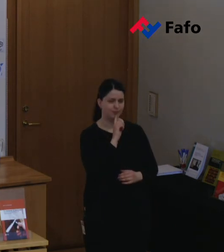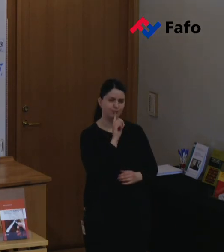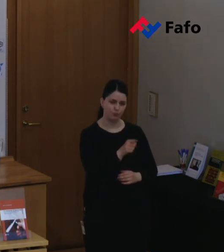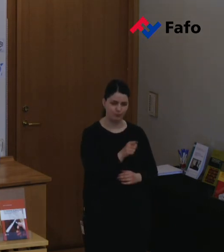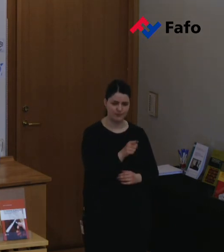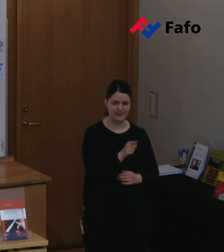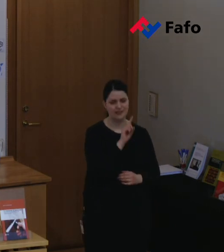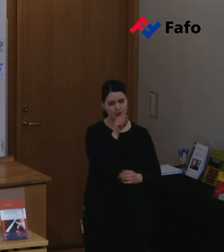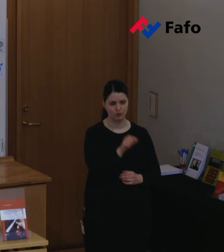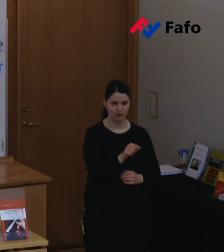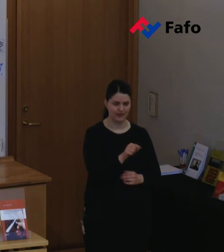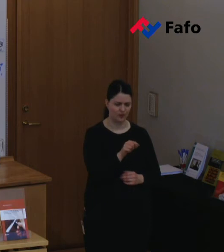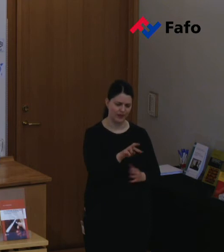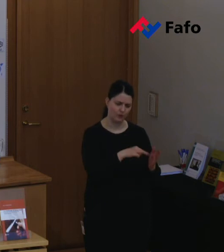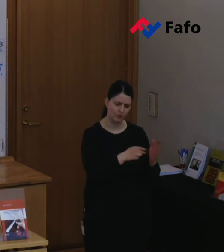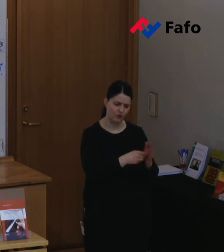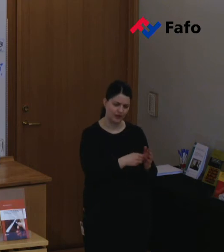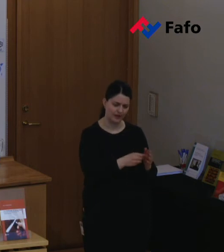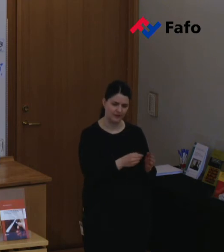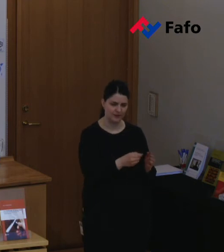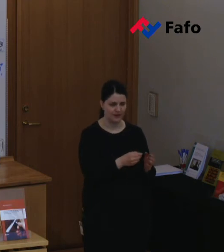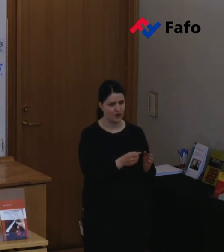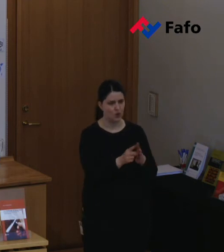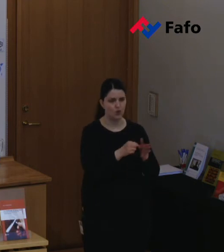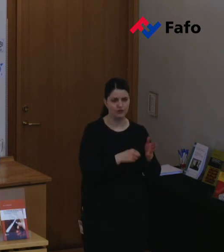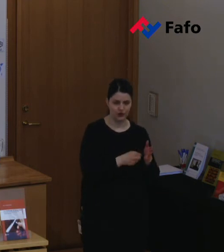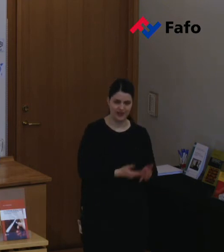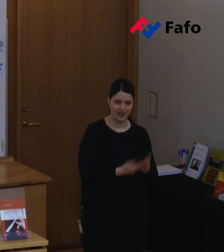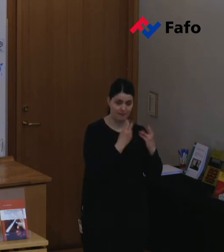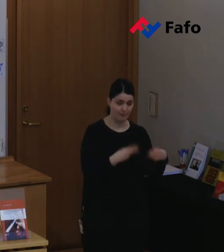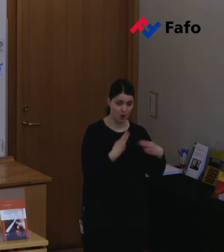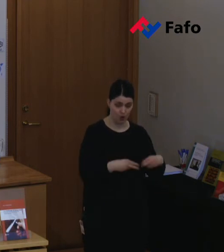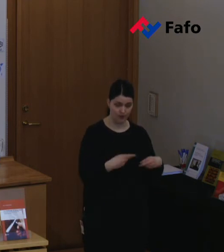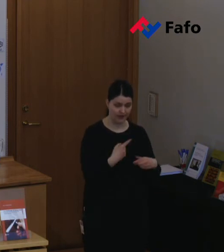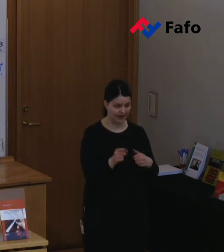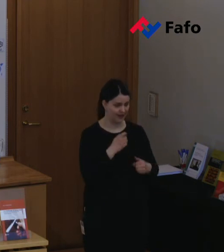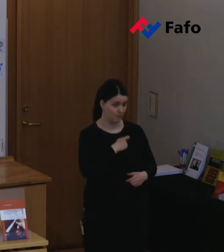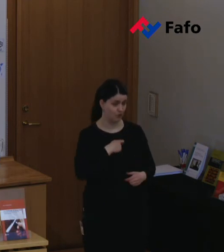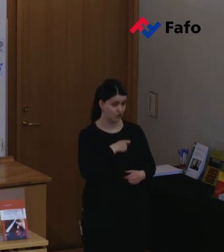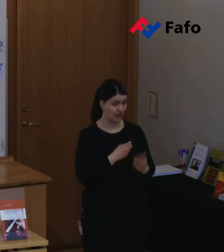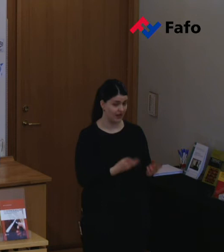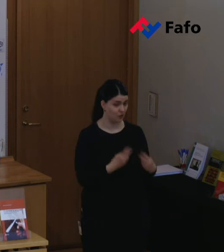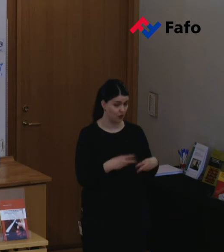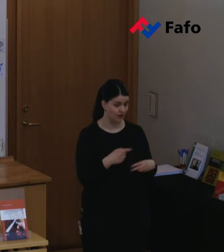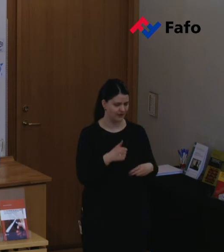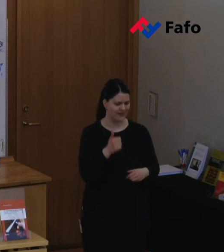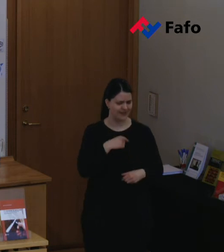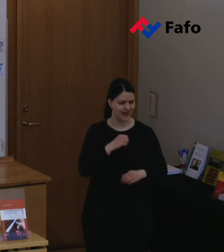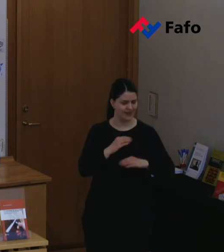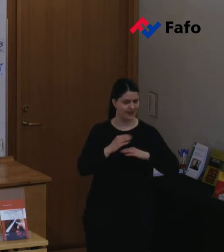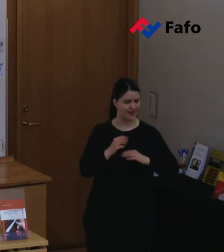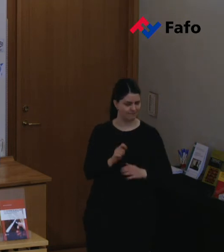eller om denne metoden utfordrer hjelperollen, om det utfordrer den profesjonelle rollen. Og da er det viktig for meg å understreke at